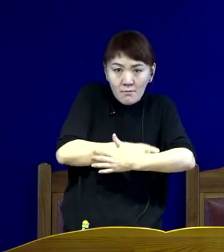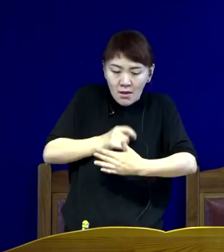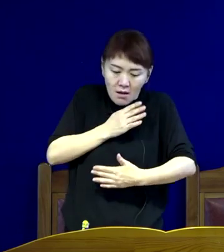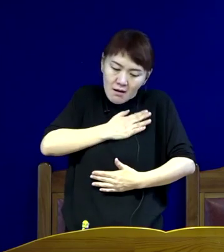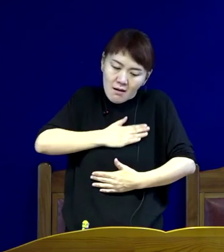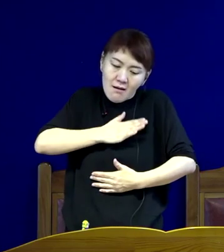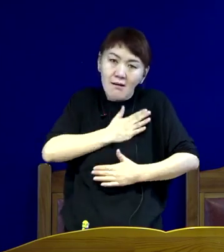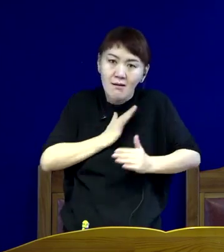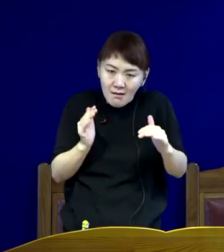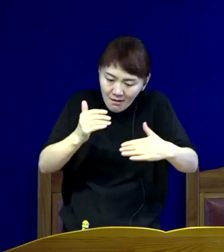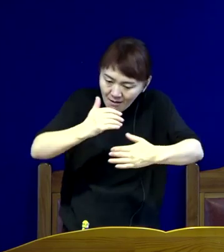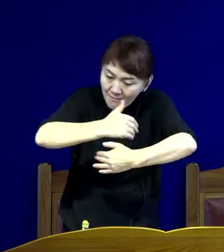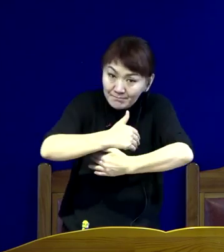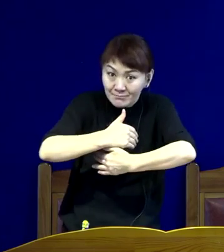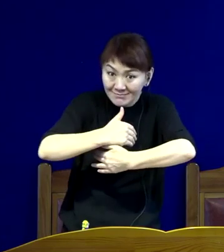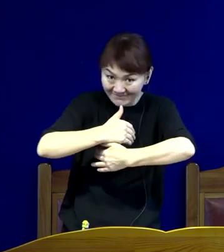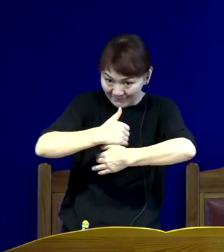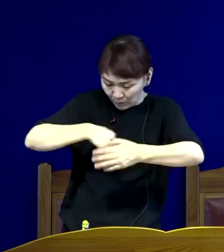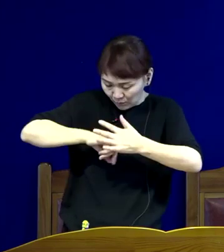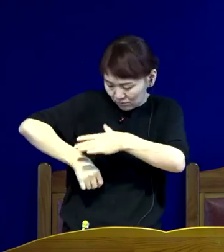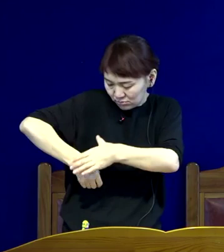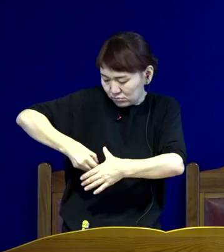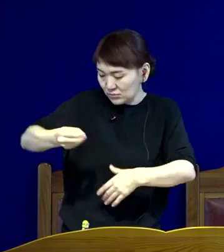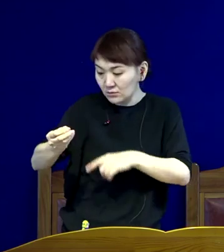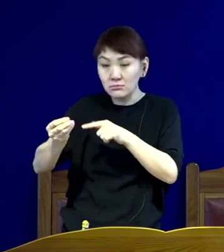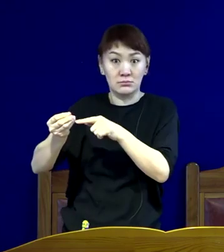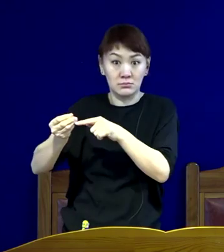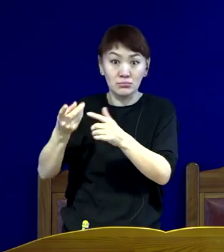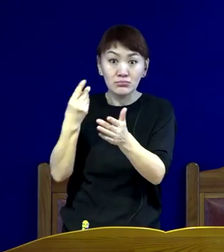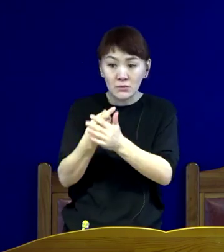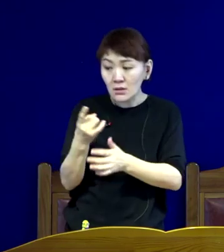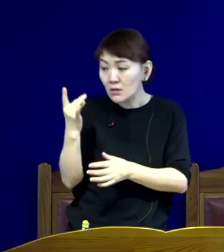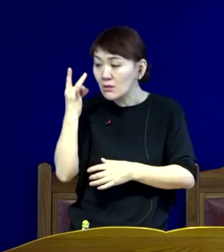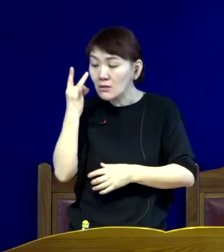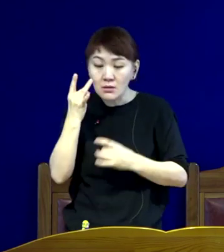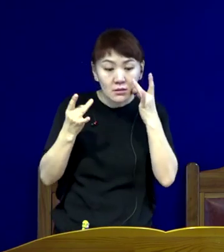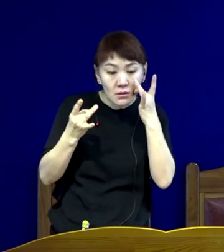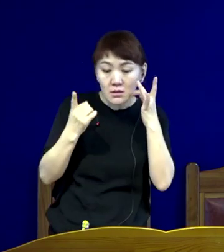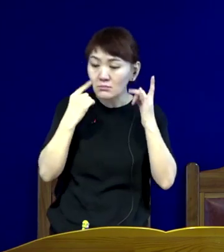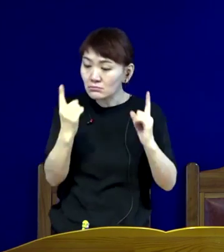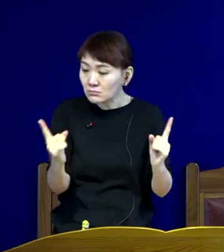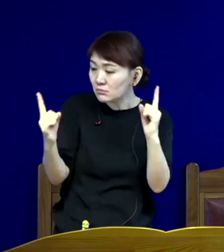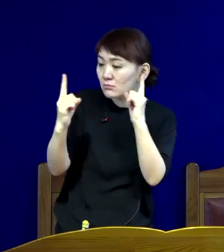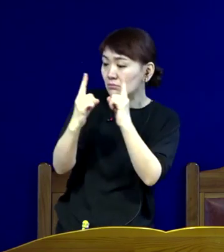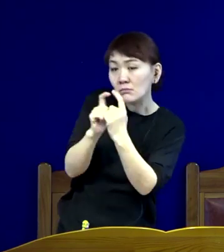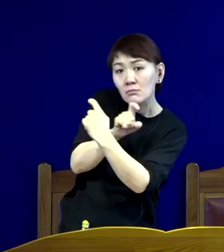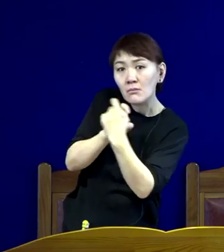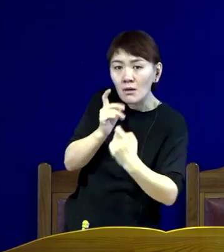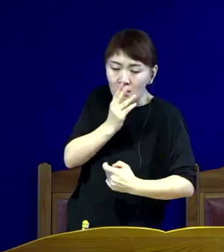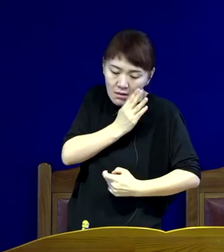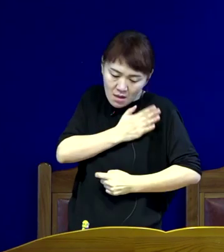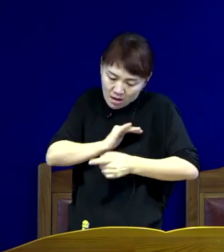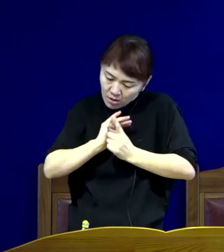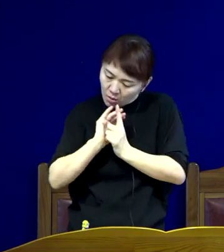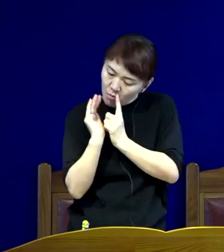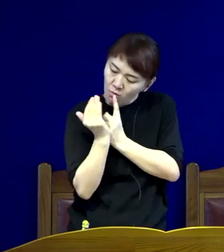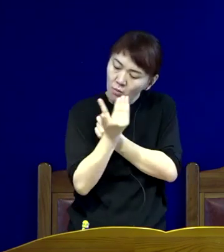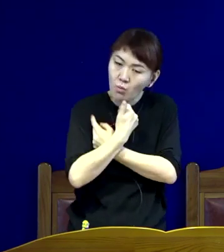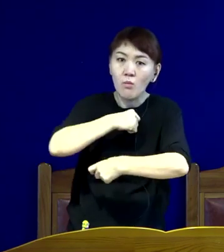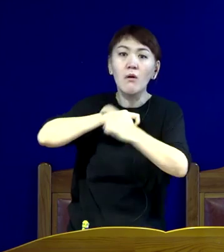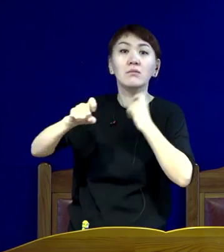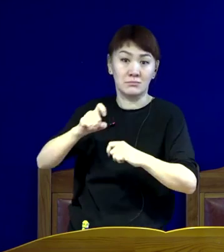эмэгтэй хүн эрэгтэй хүн хоёр юу хуваалцах харилцаатай байв гэвэл хайрыг хуваалцах харилцаатай. Тэгэхээр 25 дугаар эшлэлээр харах юм бол